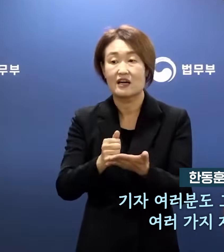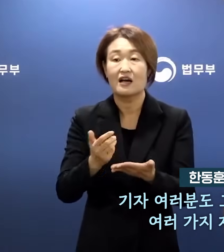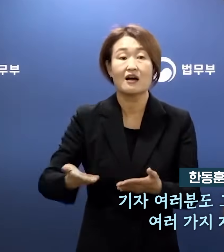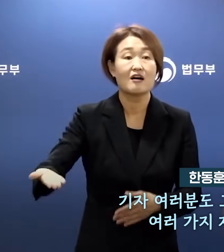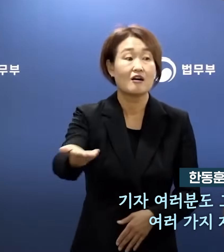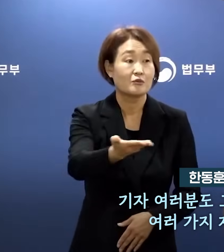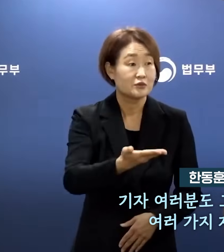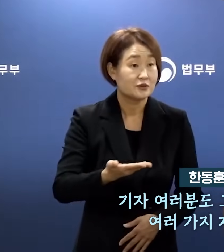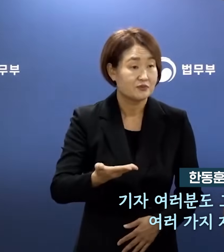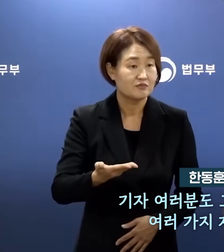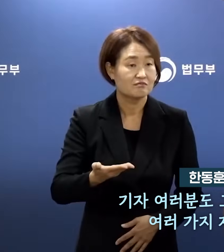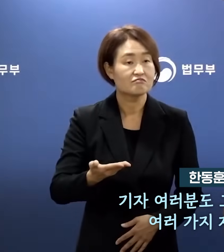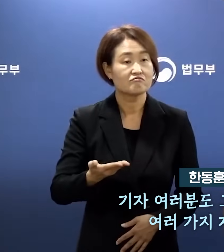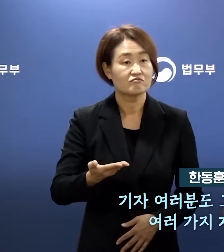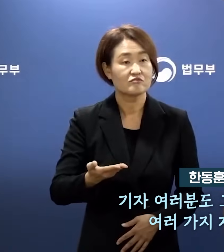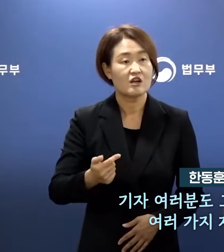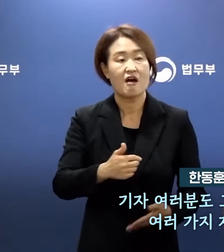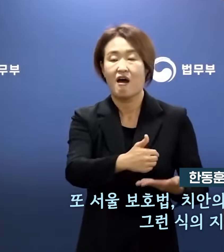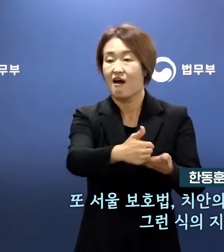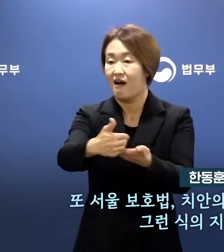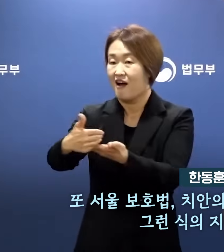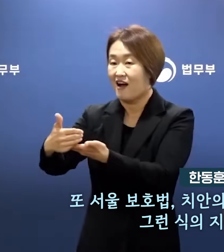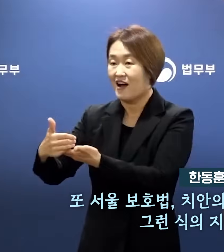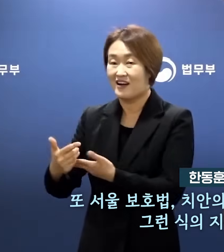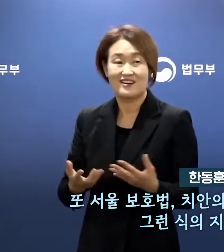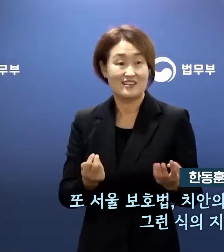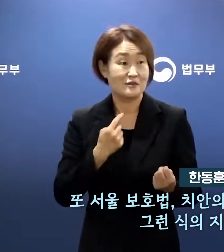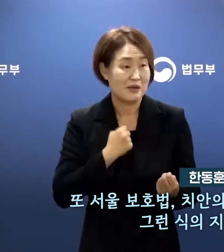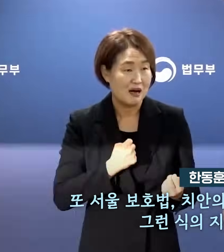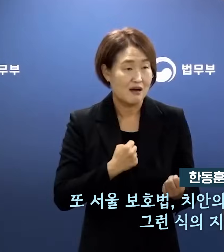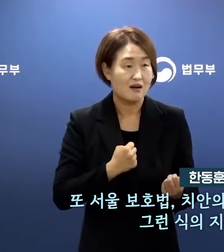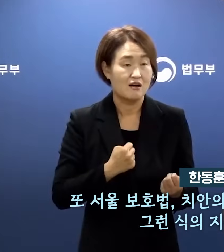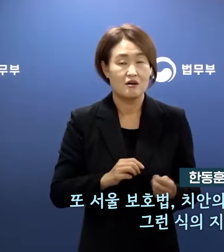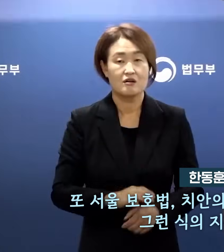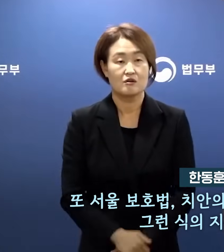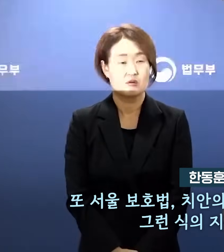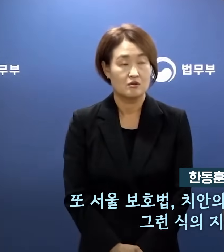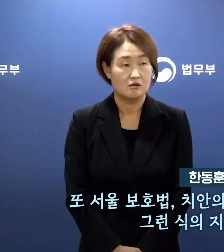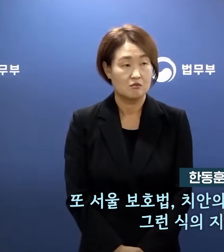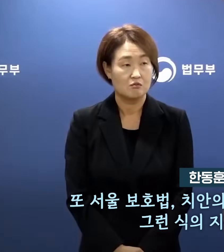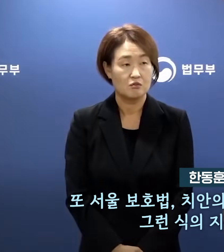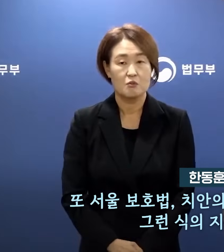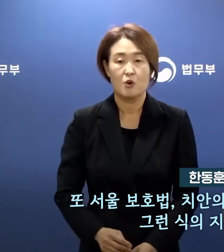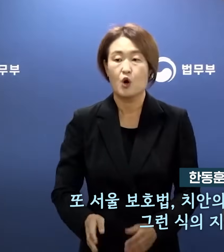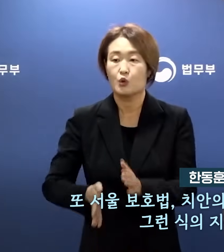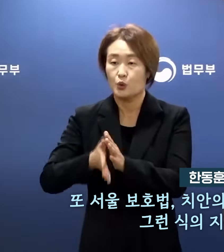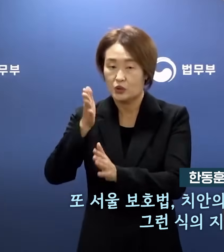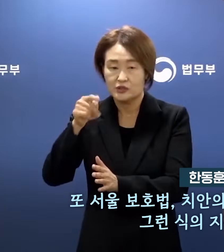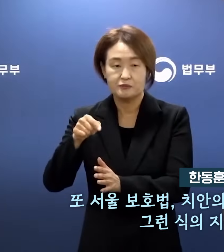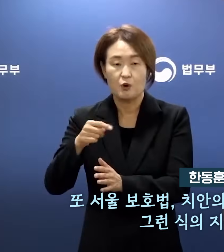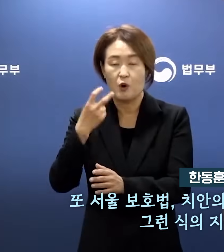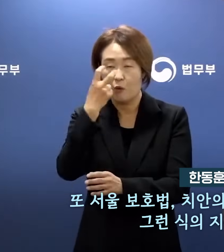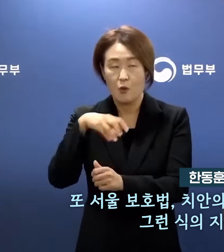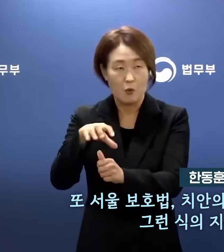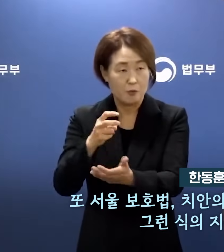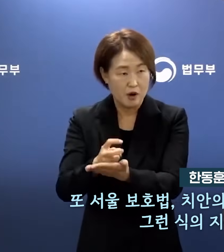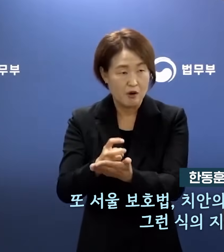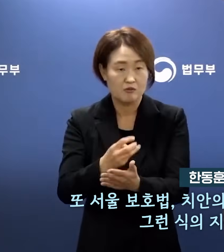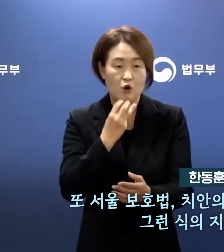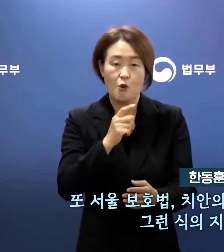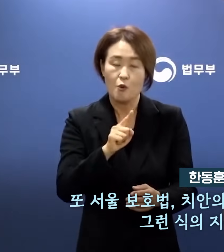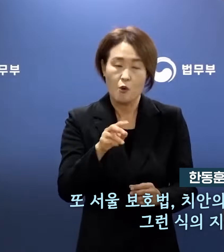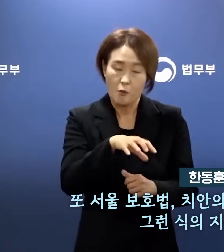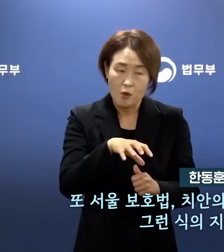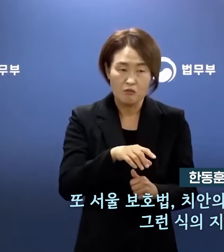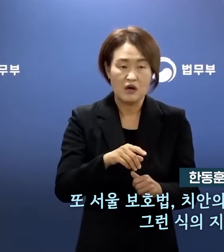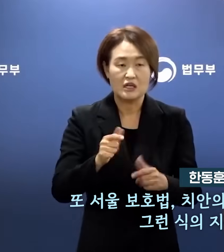그러시고 여러분들께서 여러 가지 제안을 주셨어요. 서울보호법, 도시보호법, 치안의